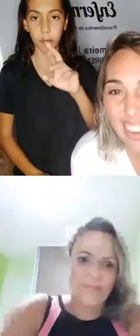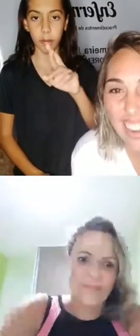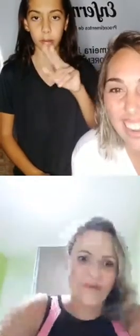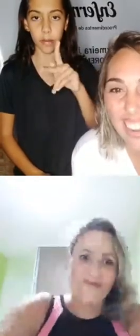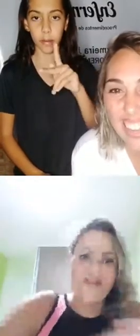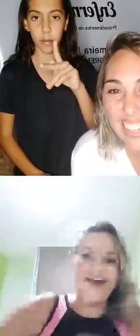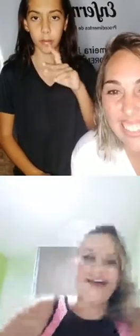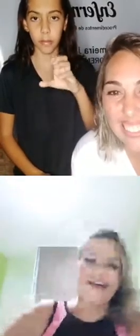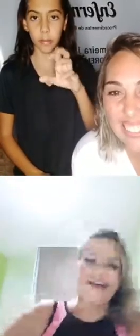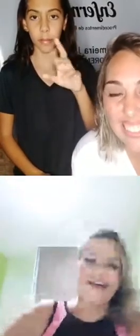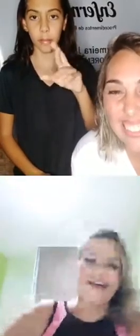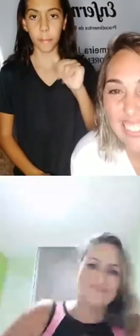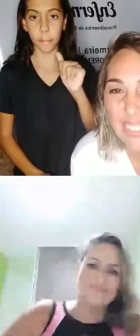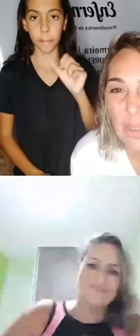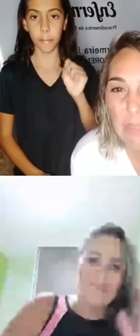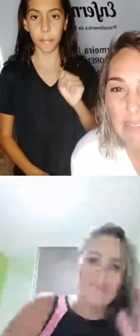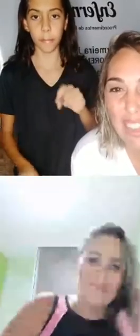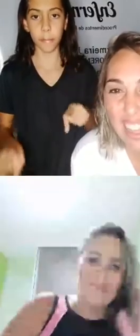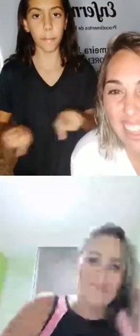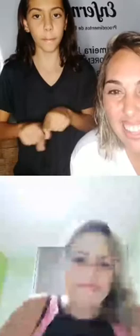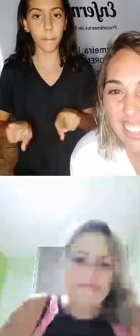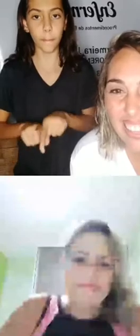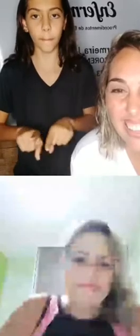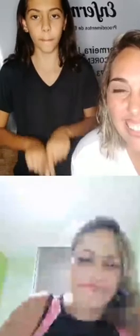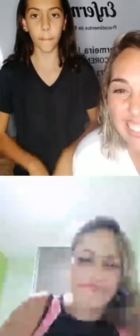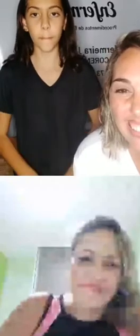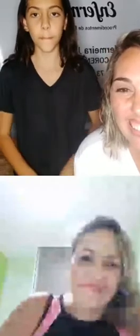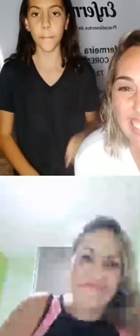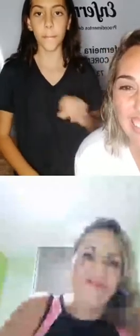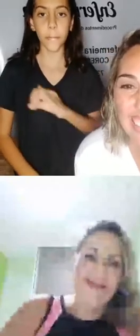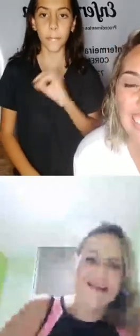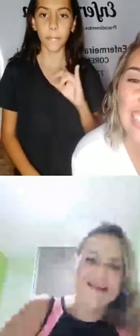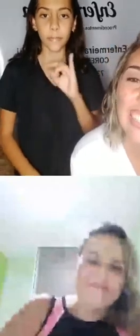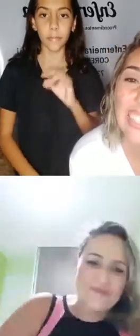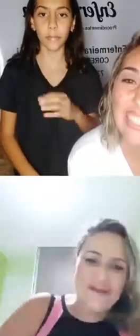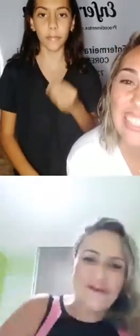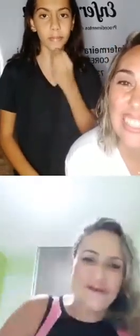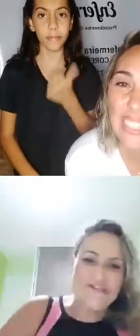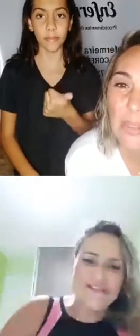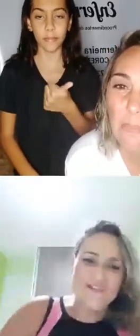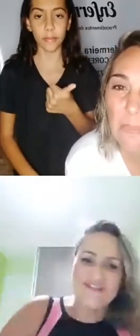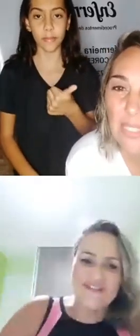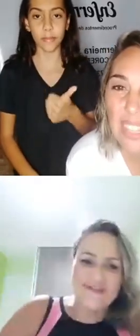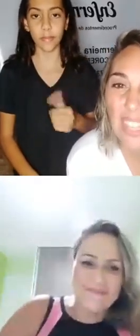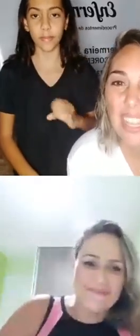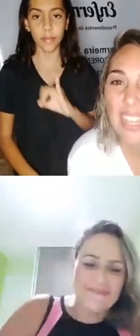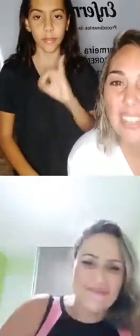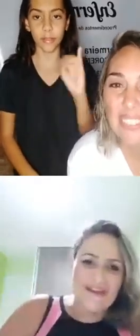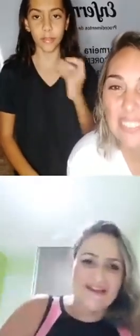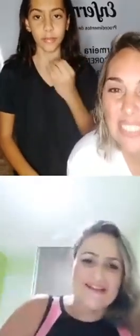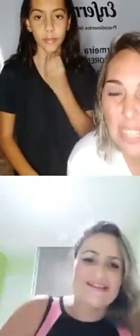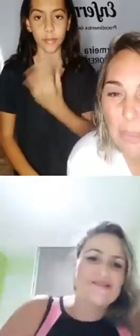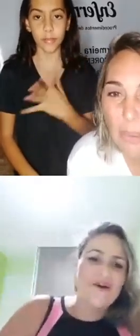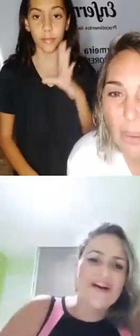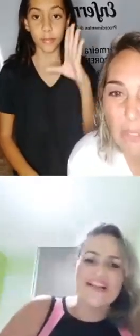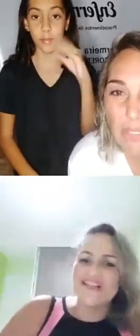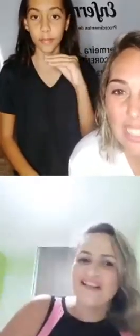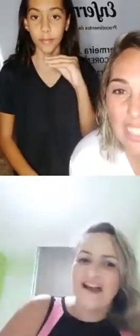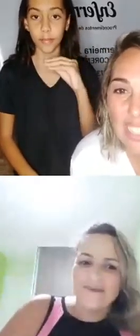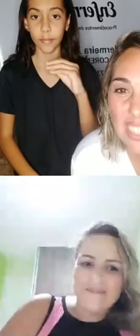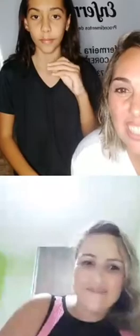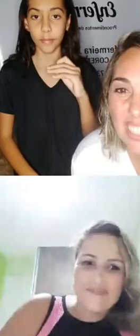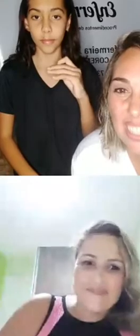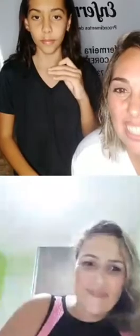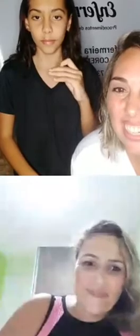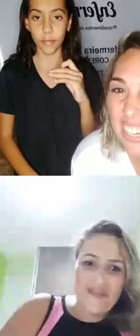Doutora! Olá! Como vai? Olá! Boa noite, gente. Vocês Você não me vão acreditar.